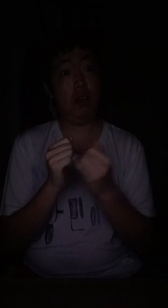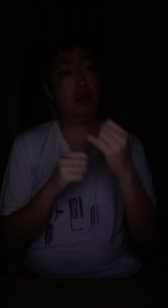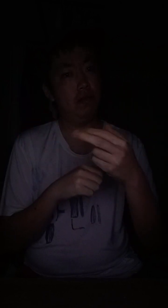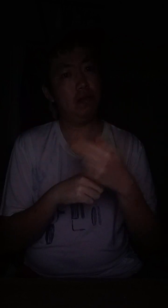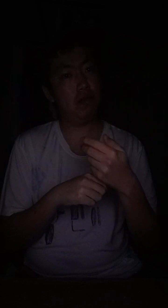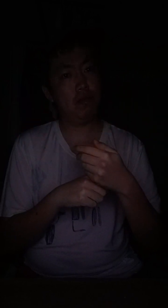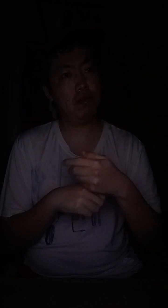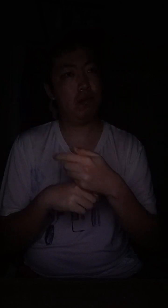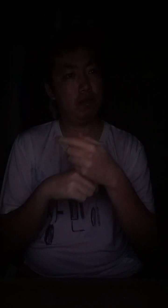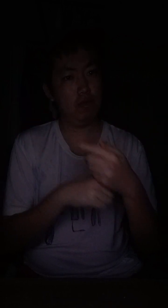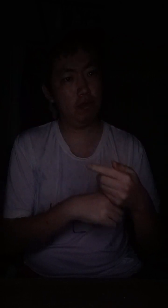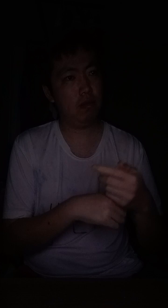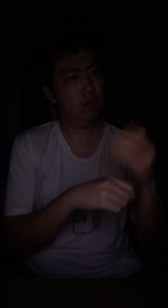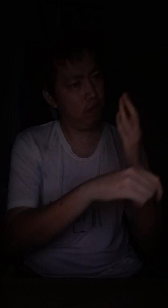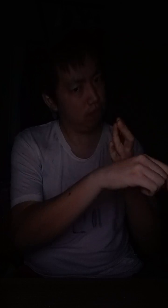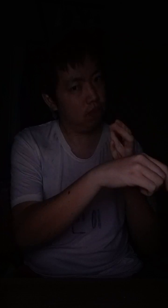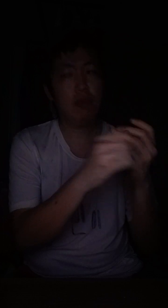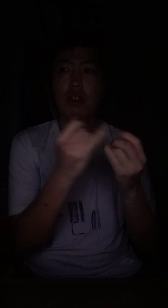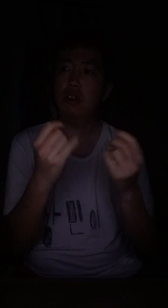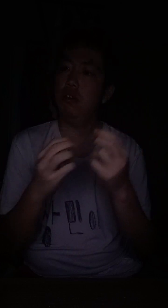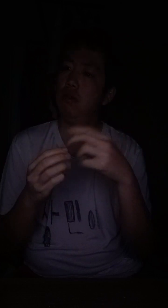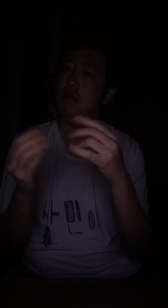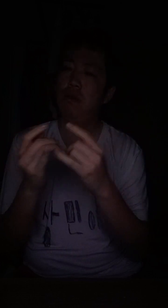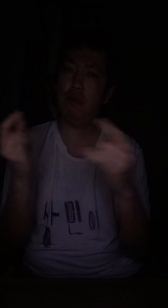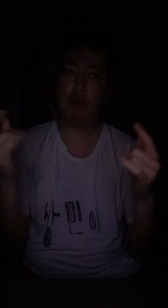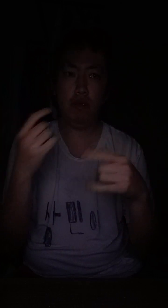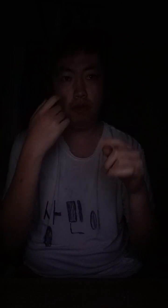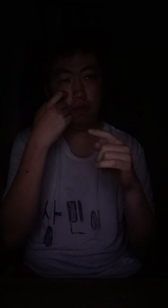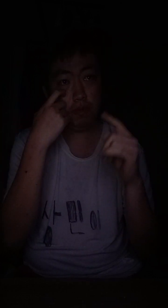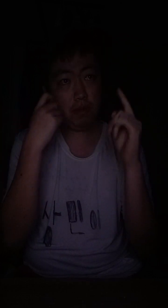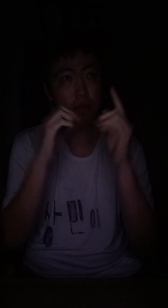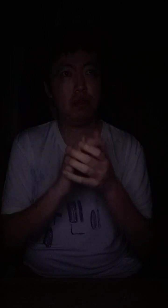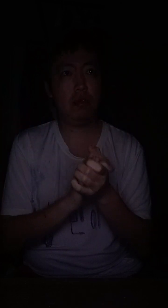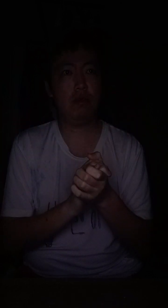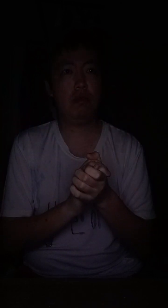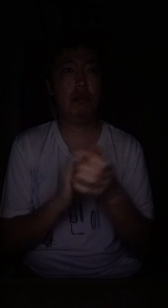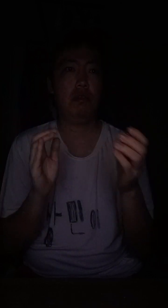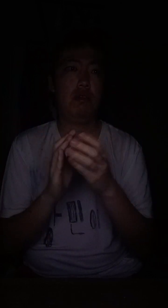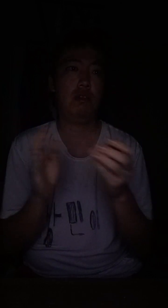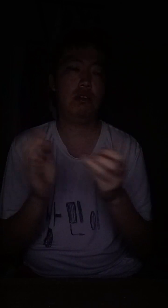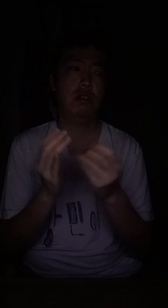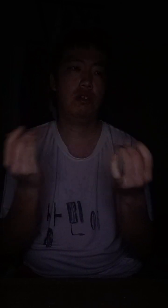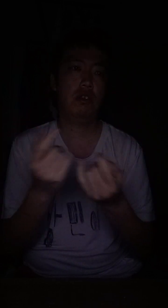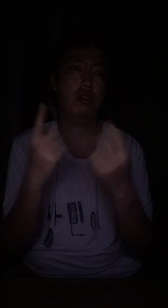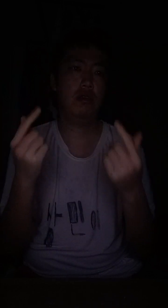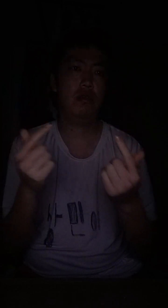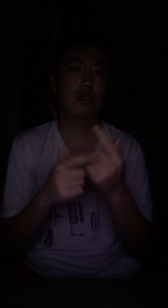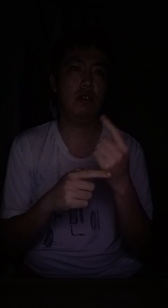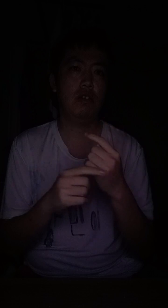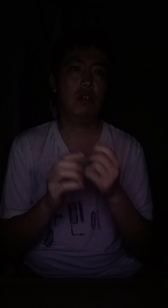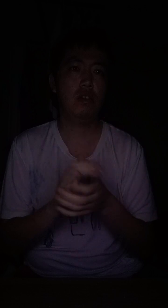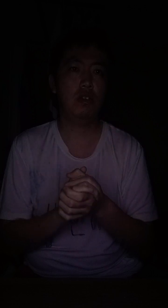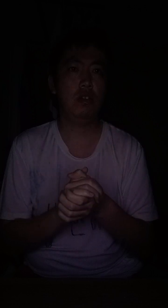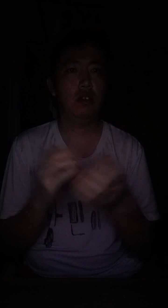그 사람들의 접근을 막을 수 있는 그런 기제가 될 수 있습니다. 해결되지 않은 남녀 공용 화장실 문제, 여성들에겐 아직도